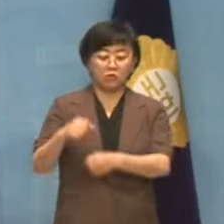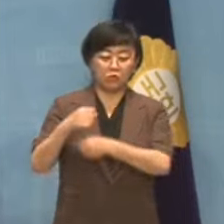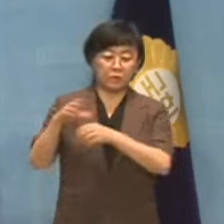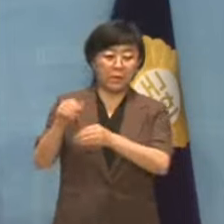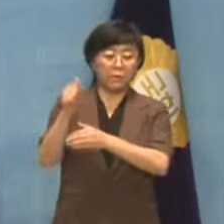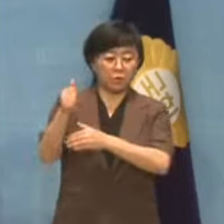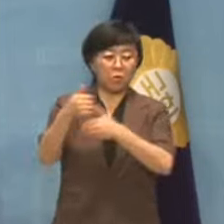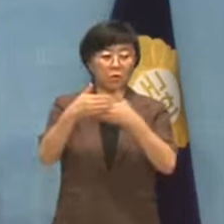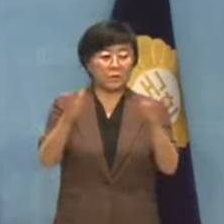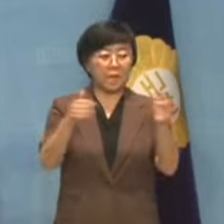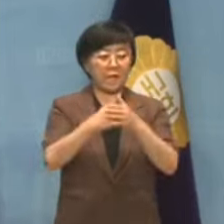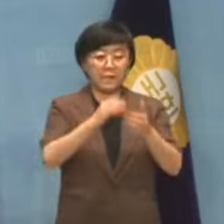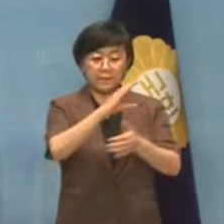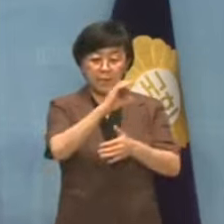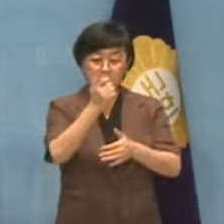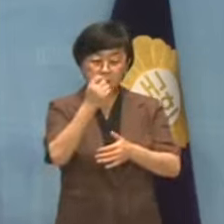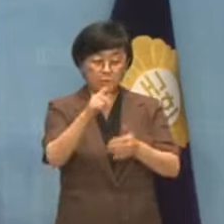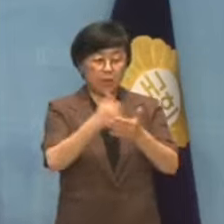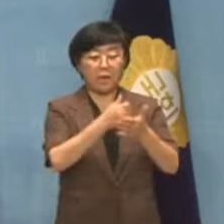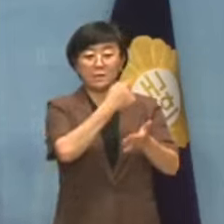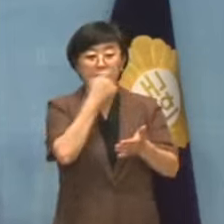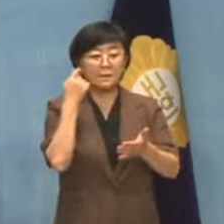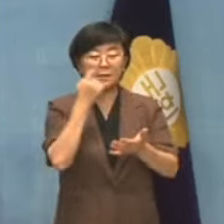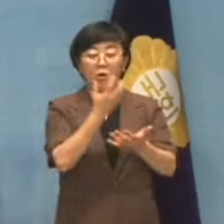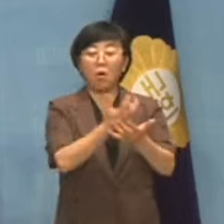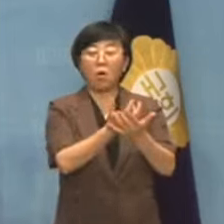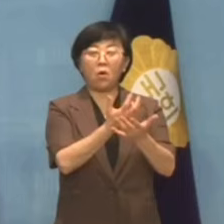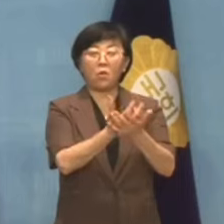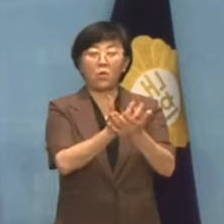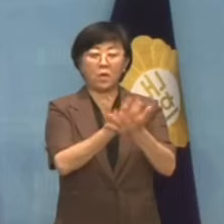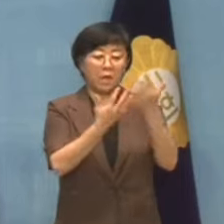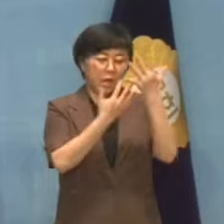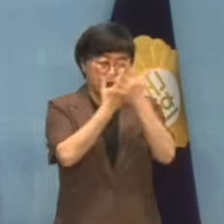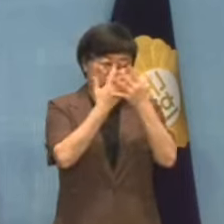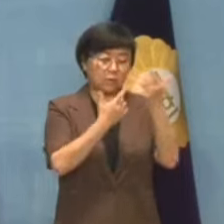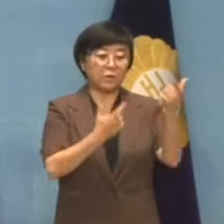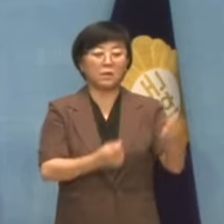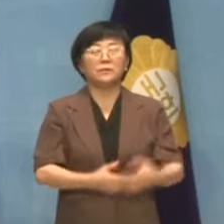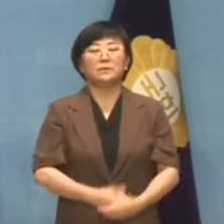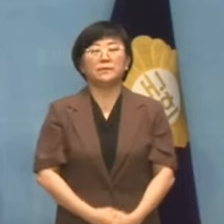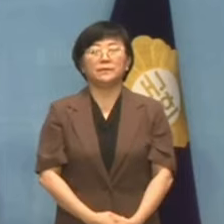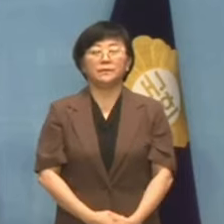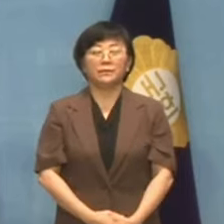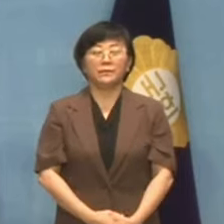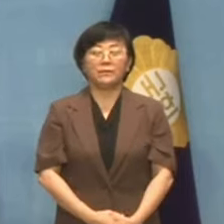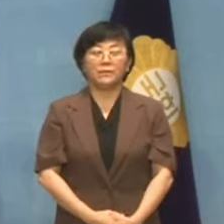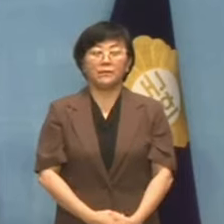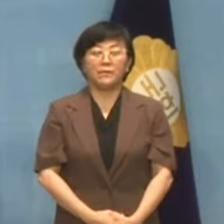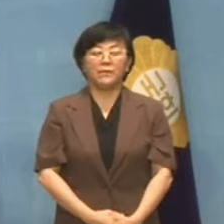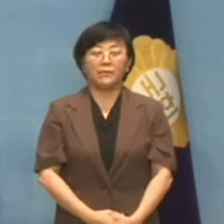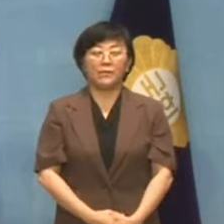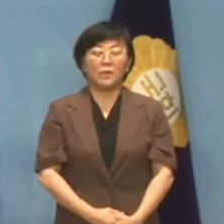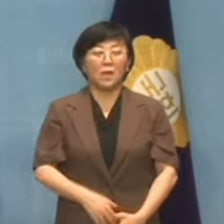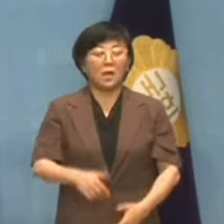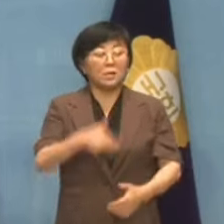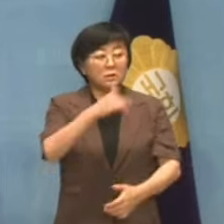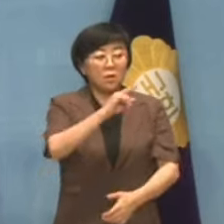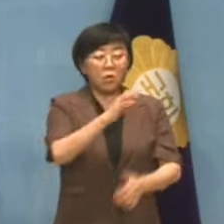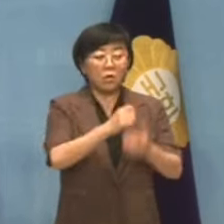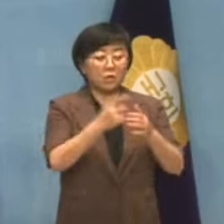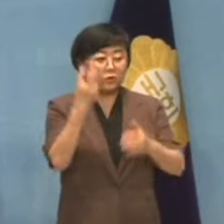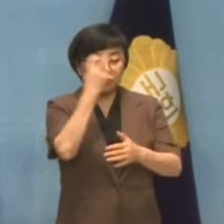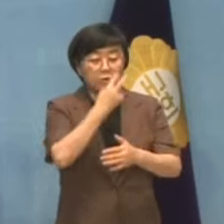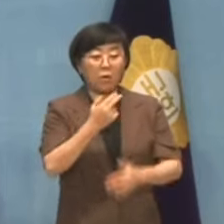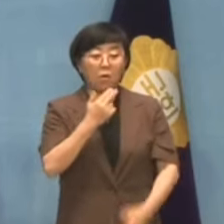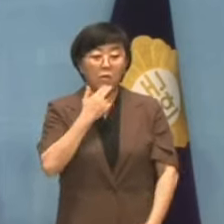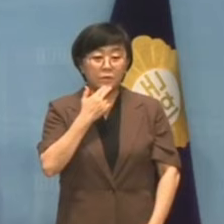참모총장 공관 CCTV 등에 대한 물증 수사도 지지부진하기는 마찬가지입니다. 도대체 천공에 대한 수사